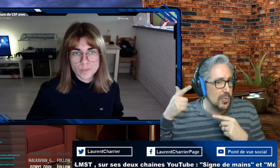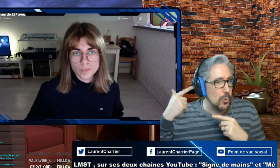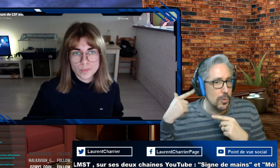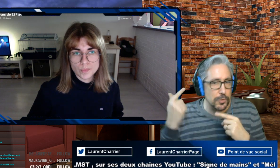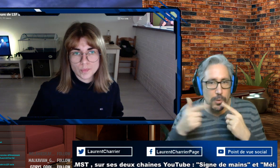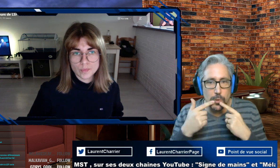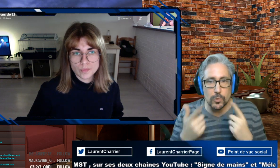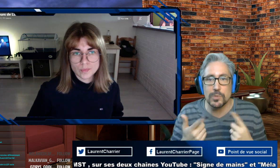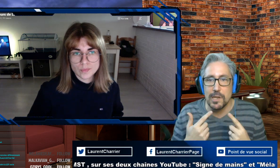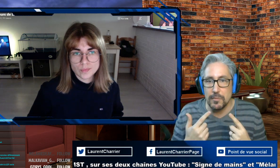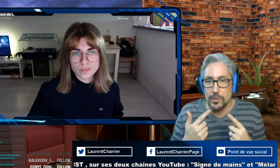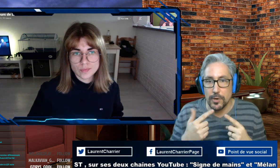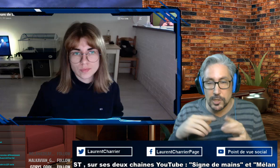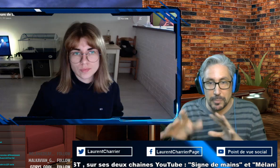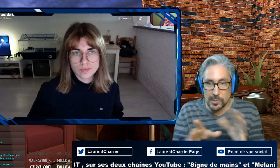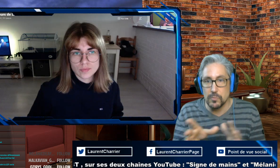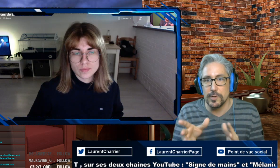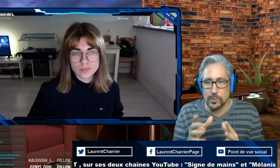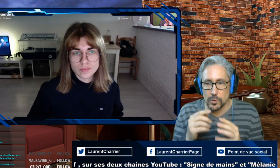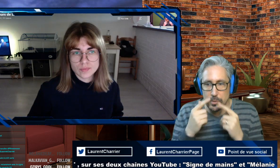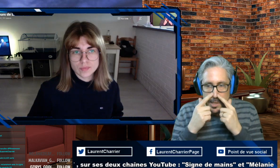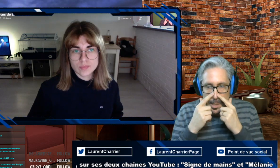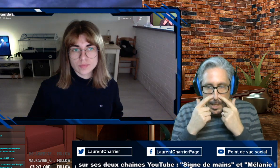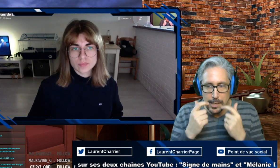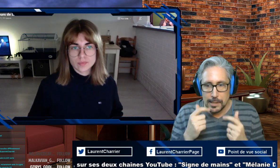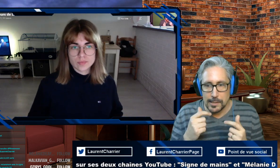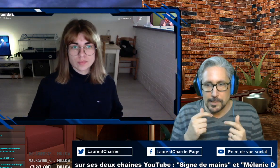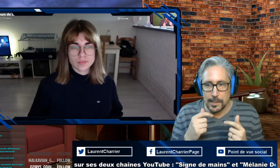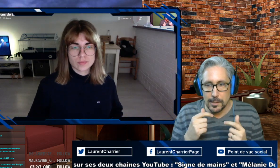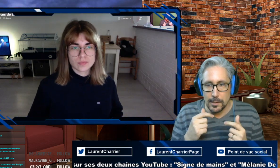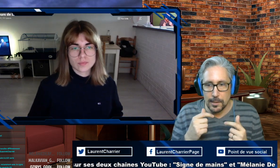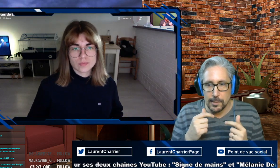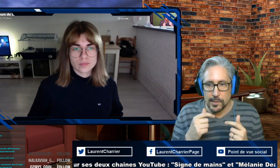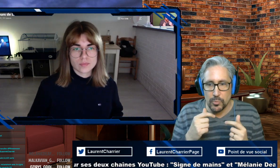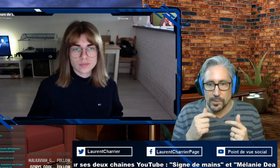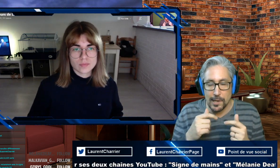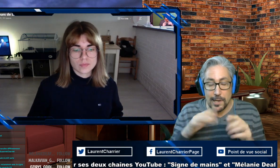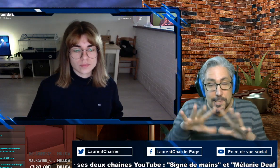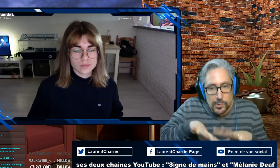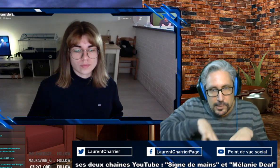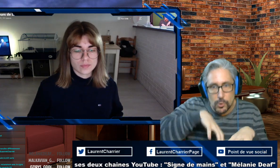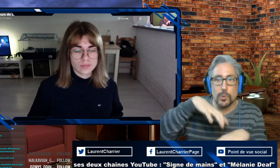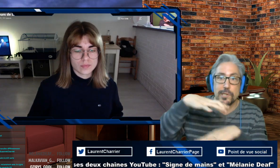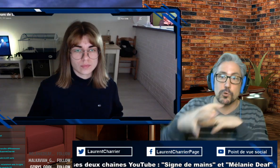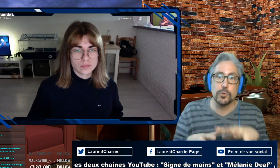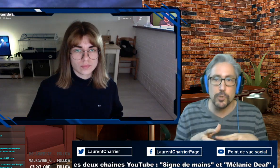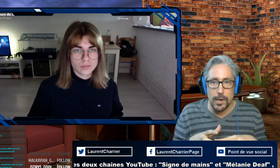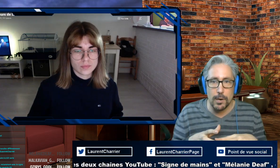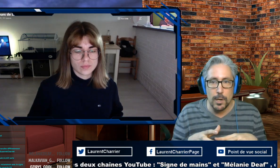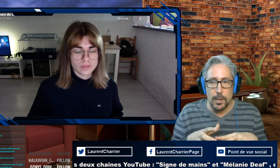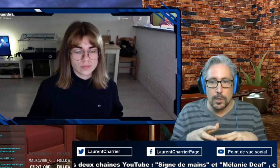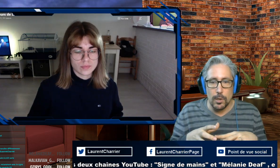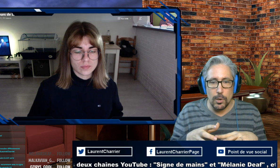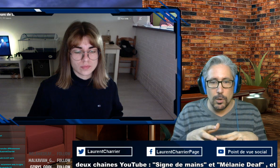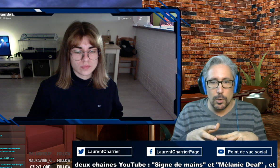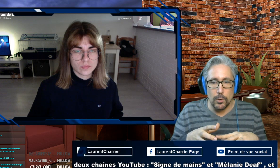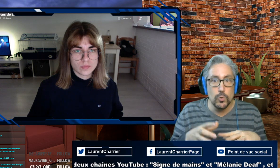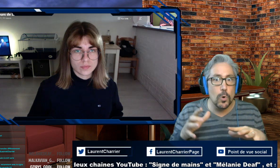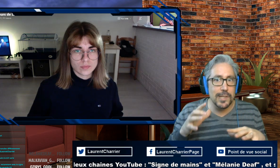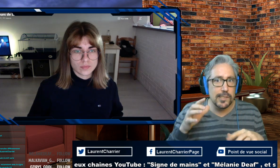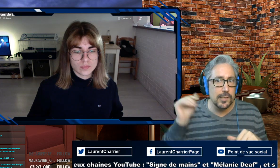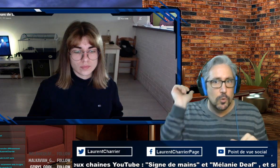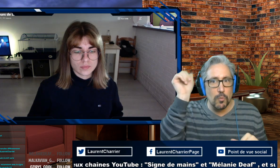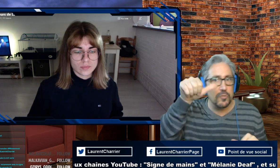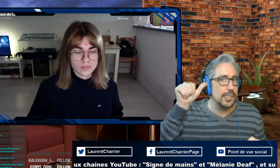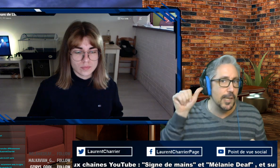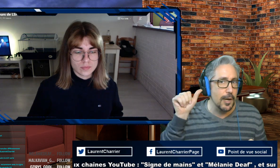ressemble à ce qu'on entend quand on dit la ville de Rennes. Je ne sais pas si vous voyez ce que je veux dire. C'est pour ça. Et il y a aussi le côté culturel. Nous,